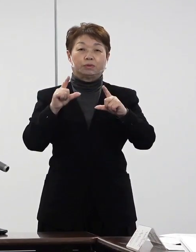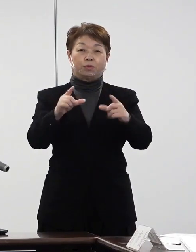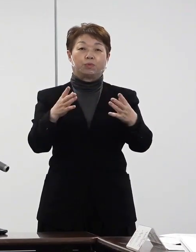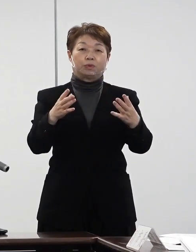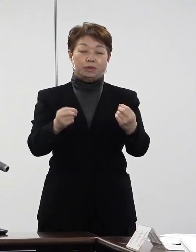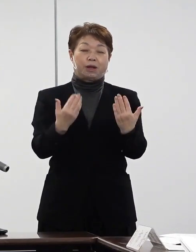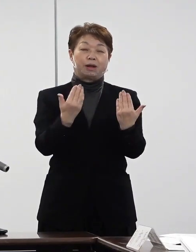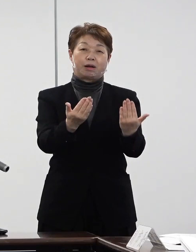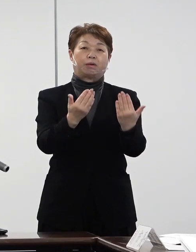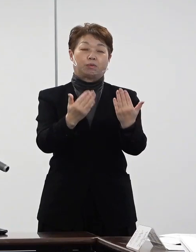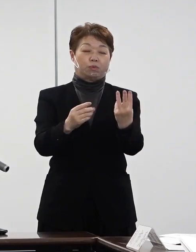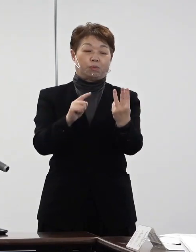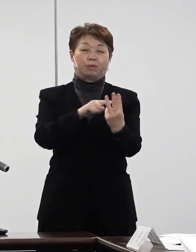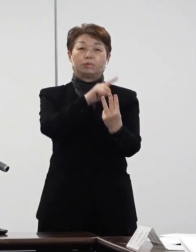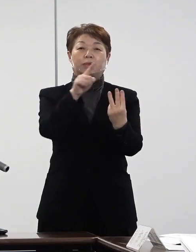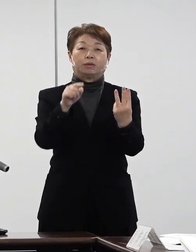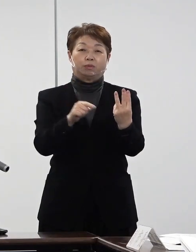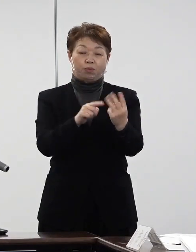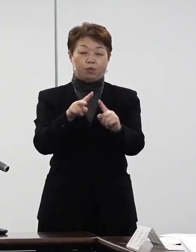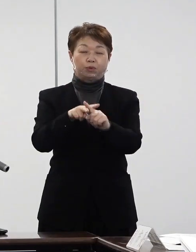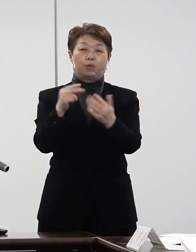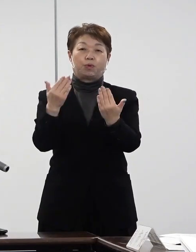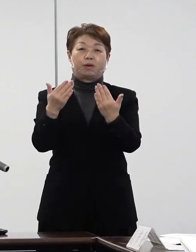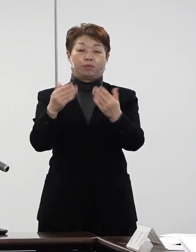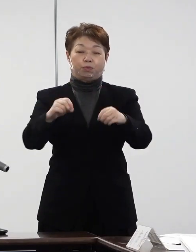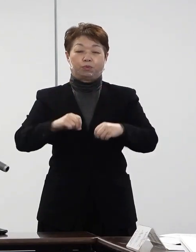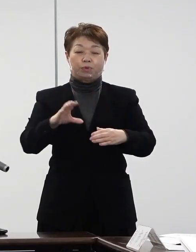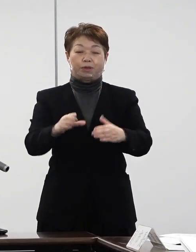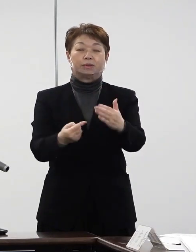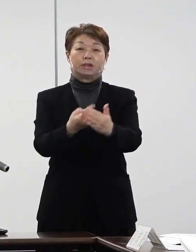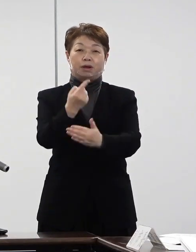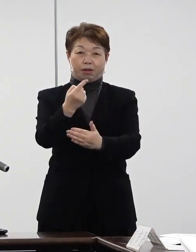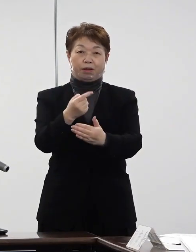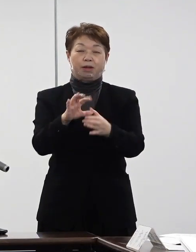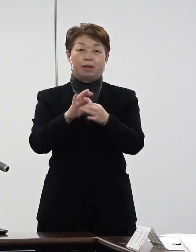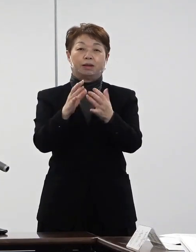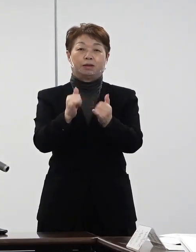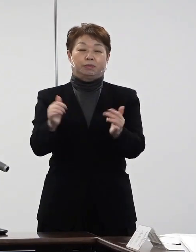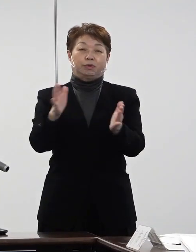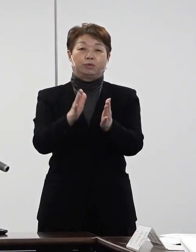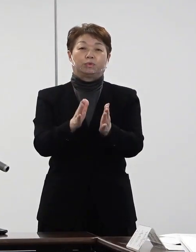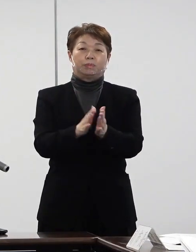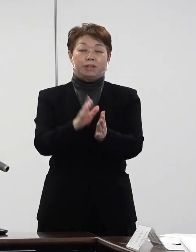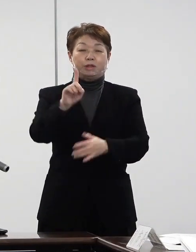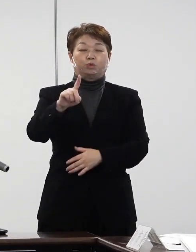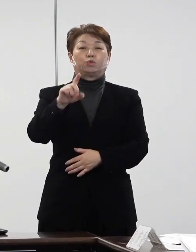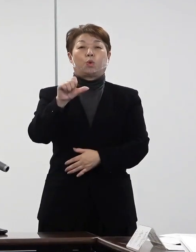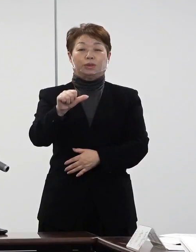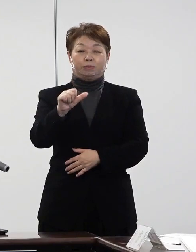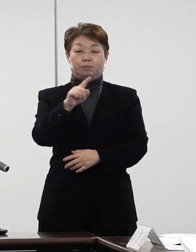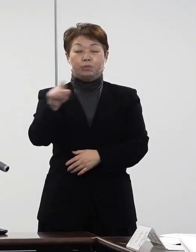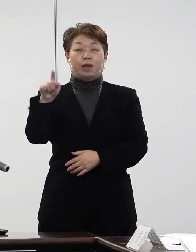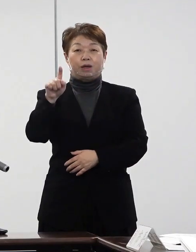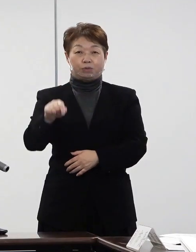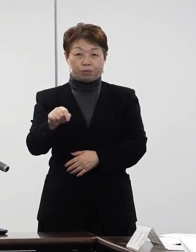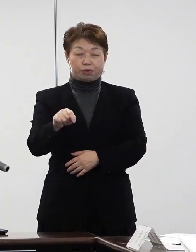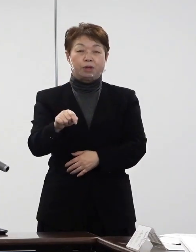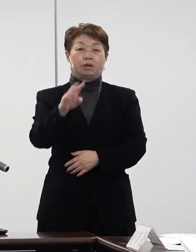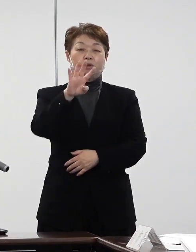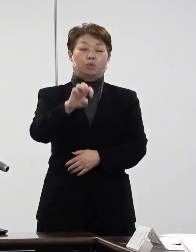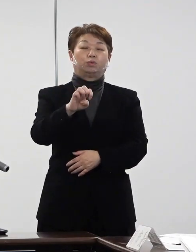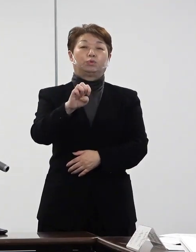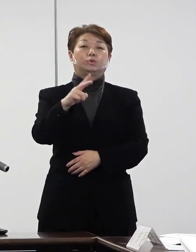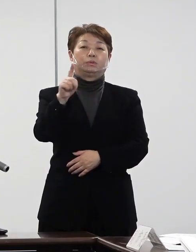した学校3小学校のクラスターで関連の方を含め15名増加し